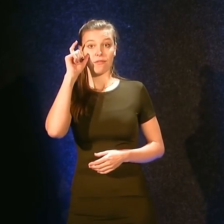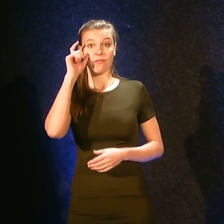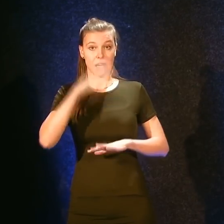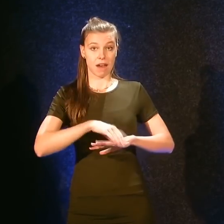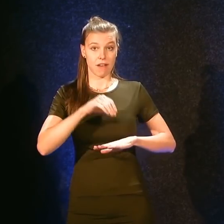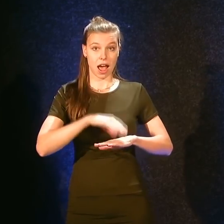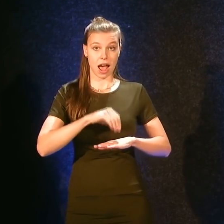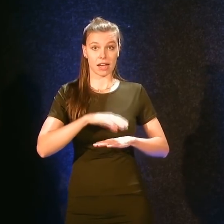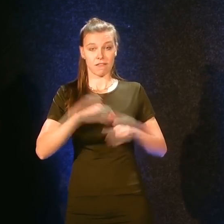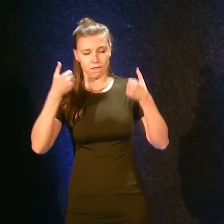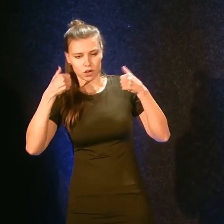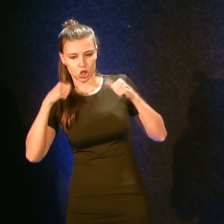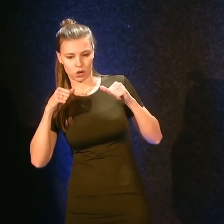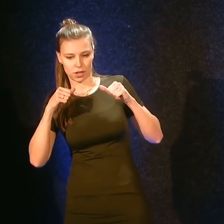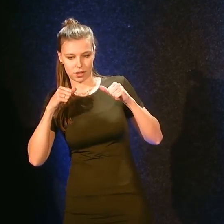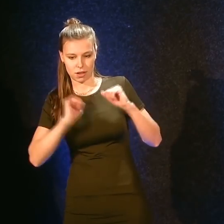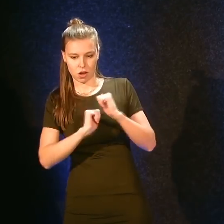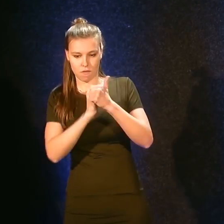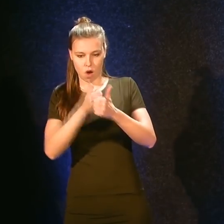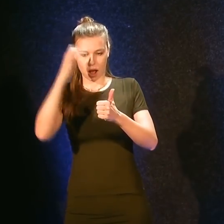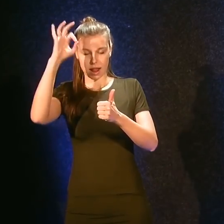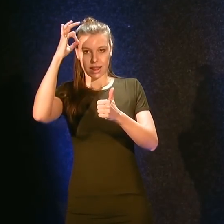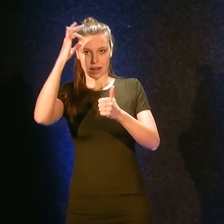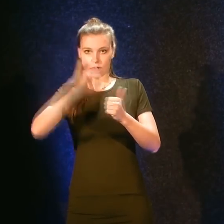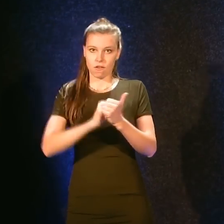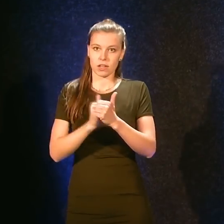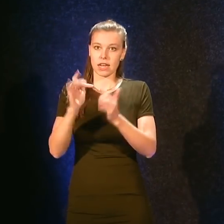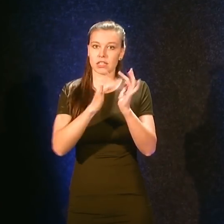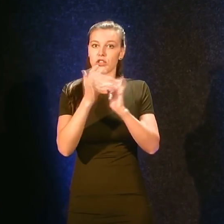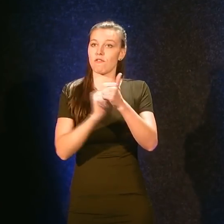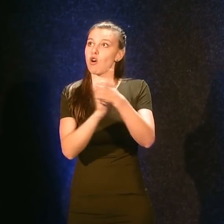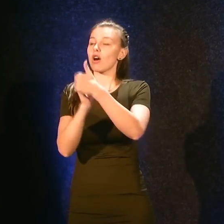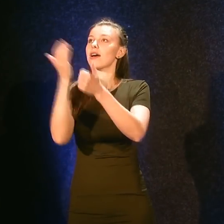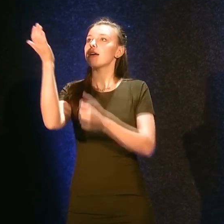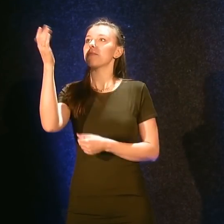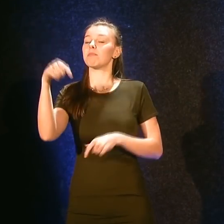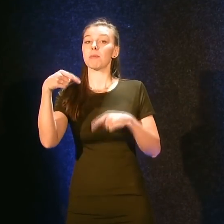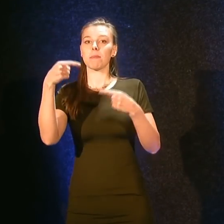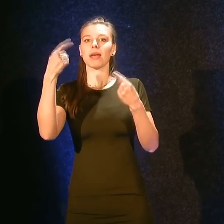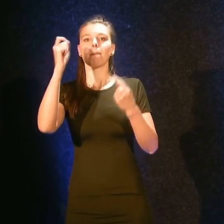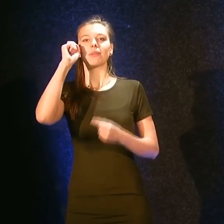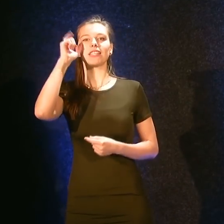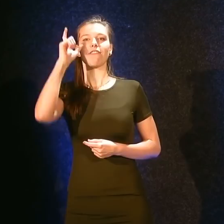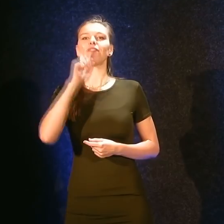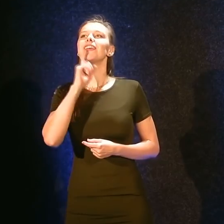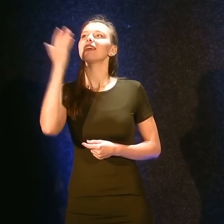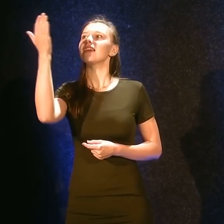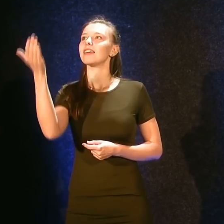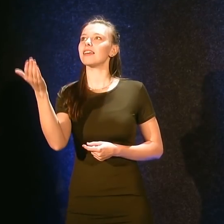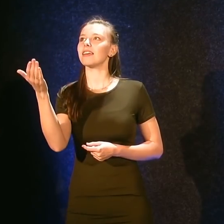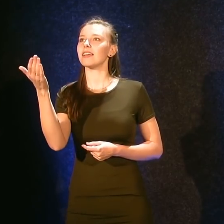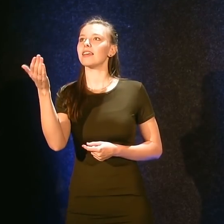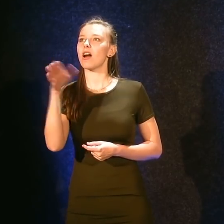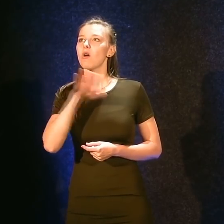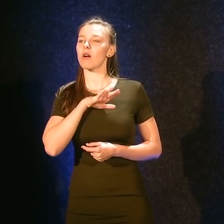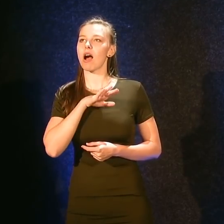door verdrukking heen, leert om volgeling van Jezus te zijn. En steeds meer gaat beseffen wie hij is en zo ook naast